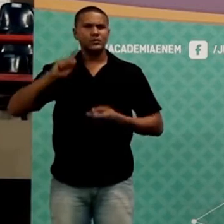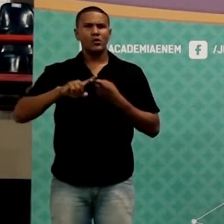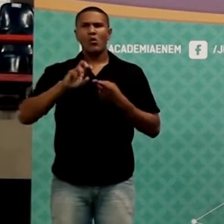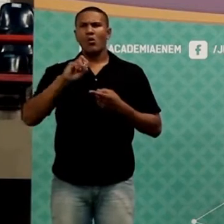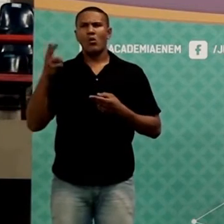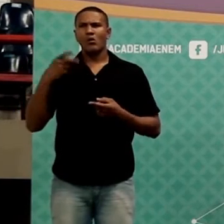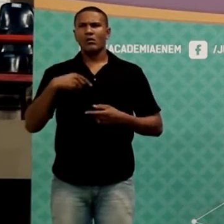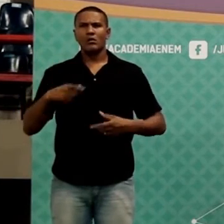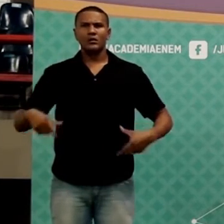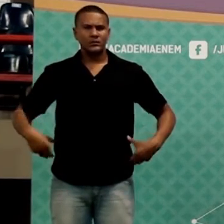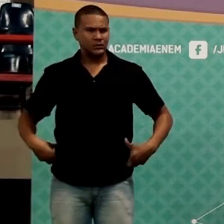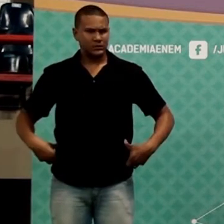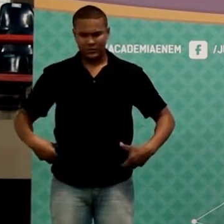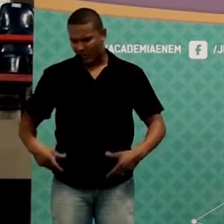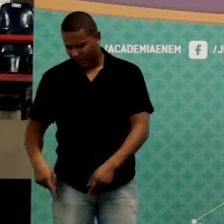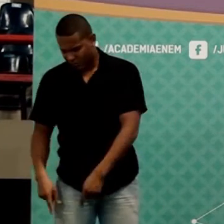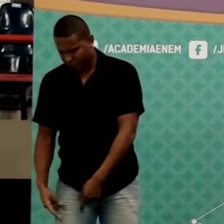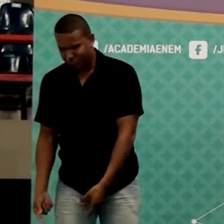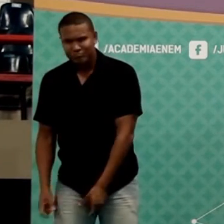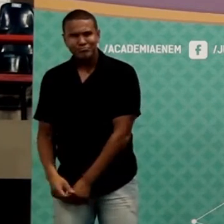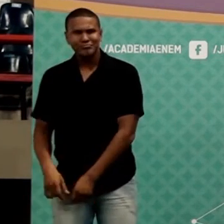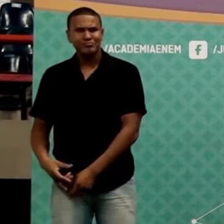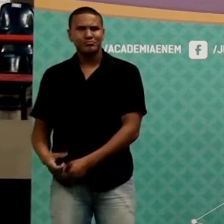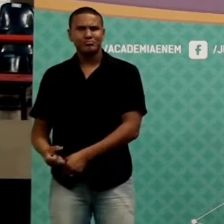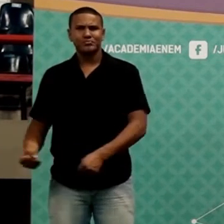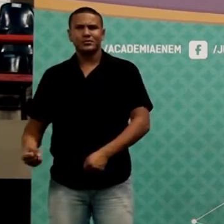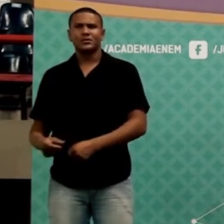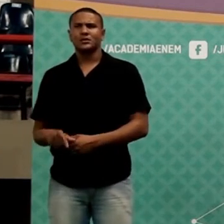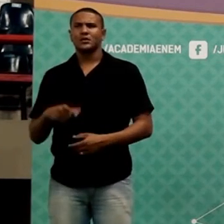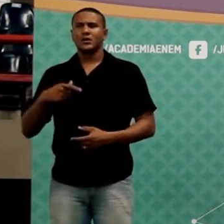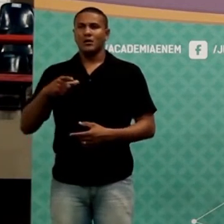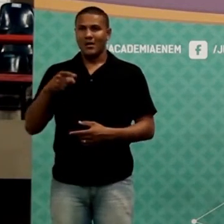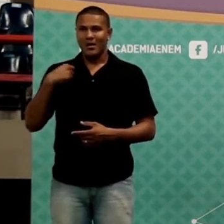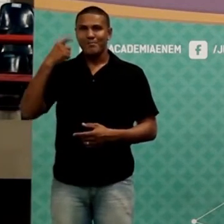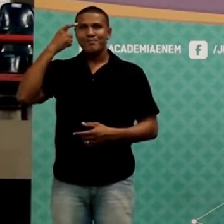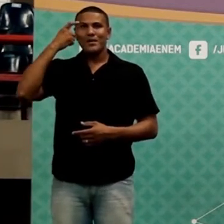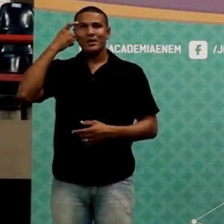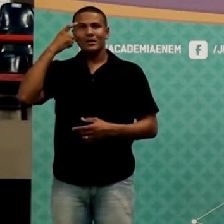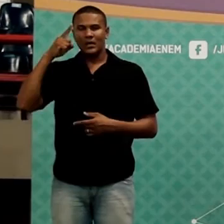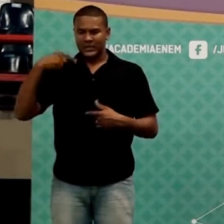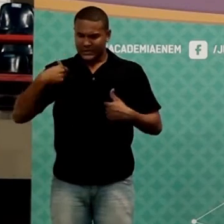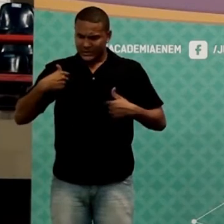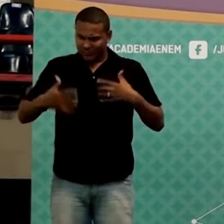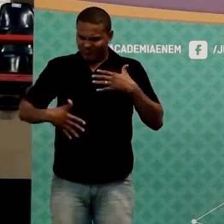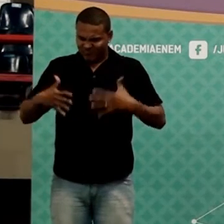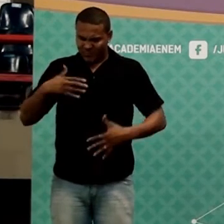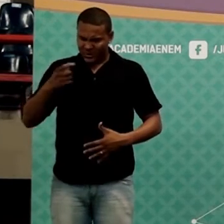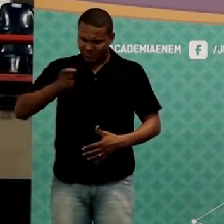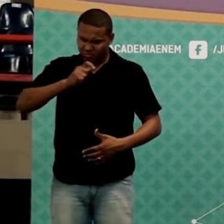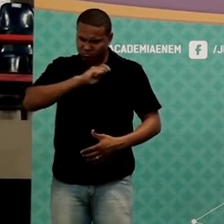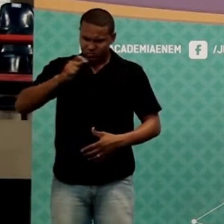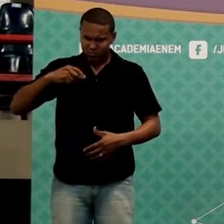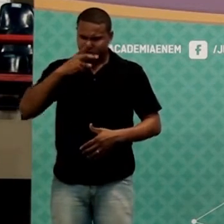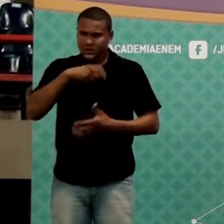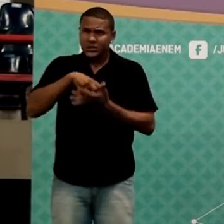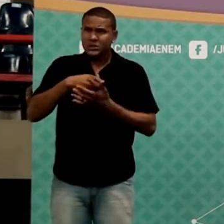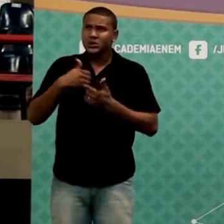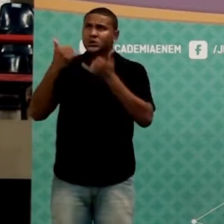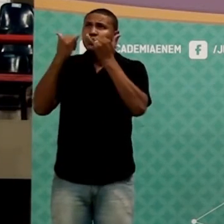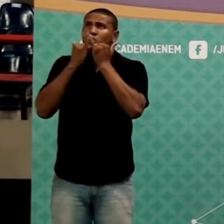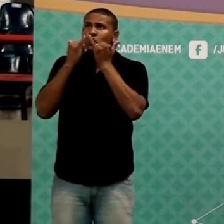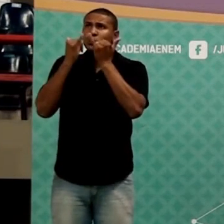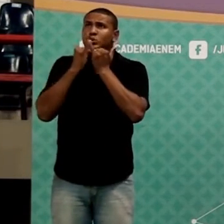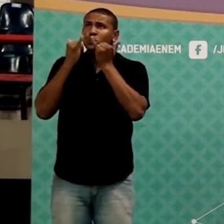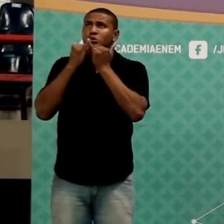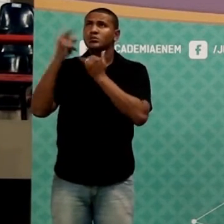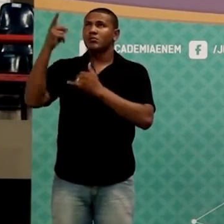cinto do silício na perna, tá? Achando que ferindo o próprio corpo, Deus ia tirar